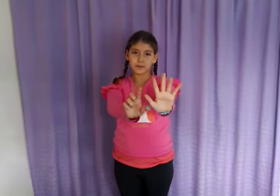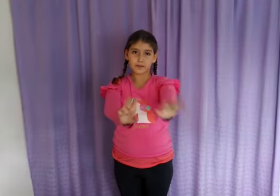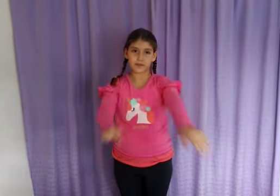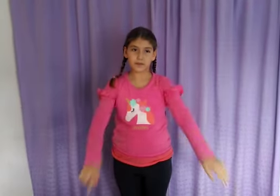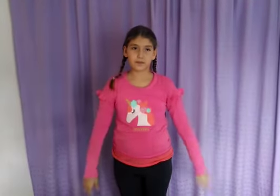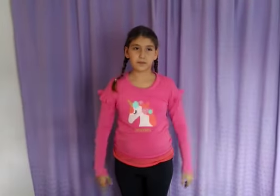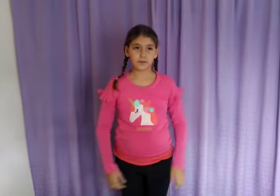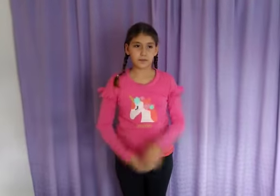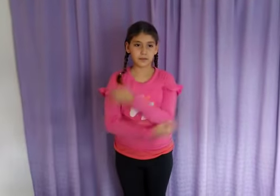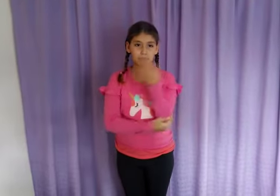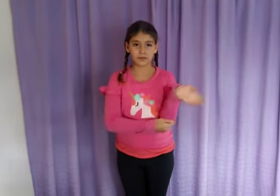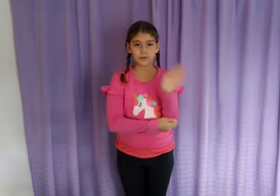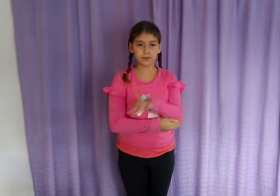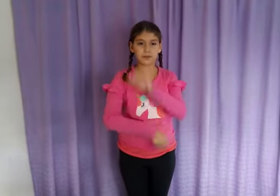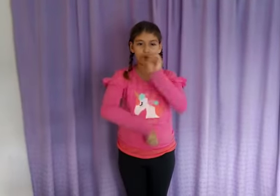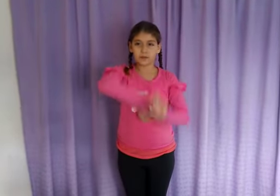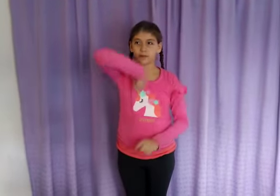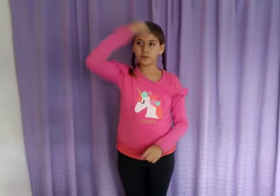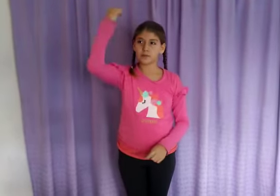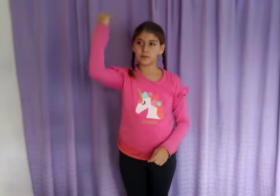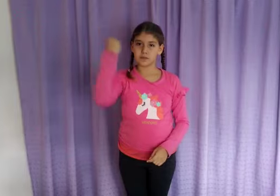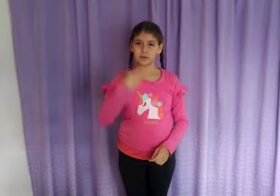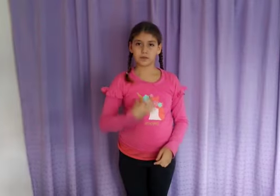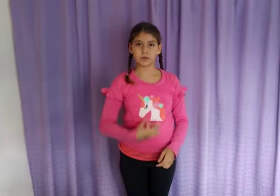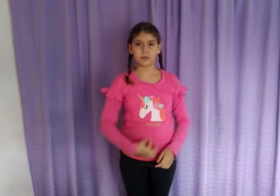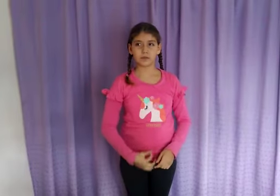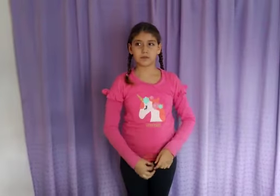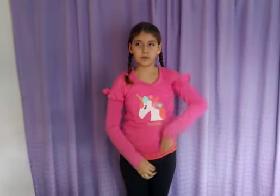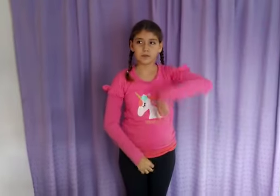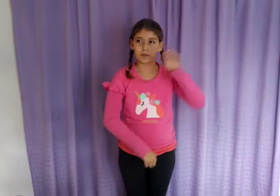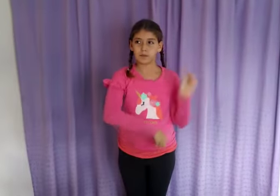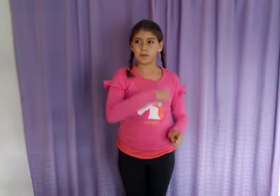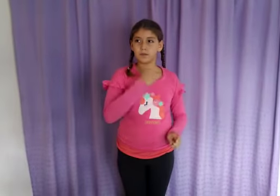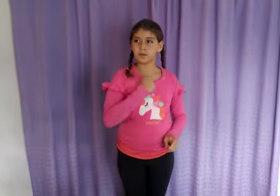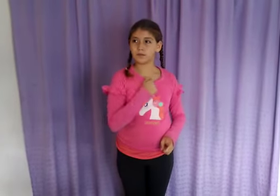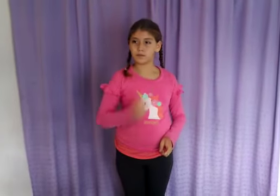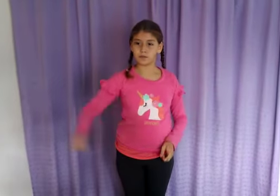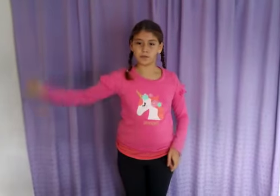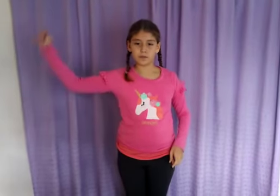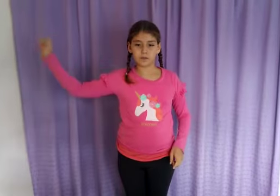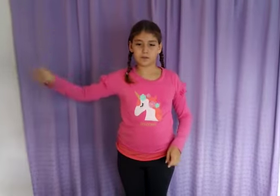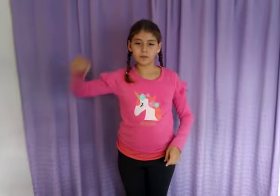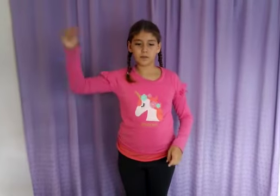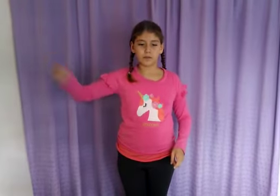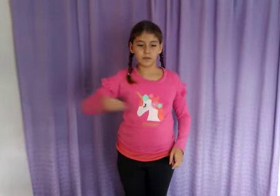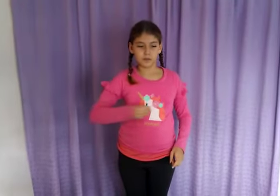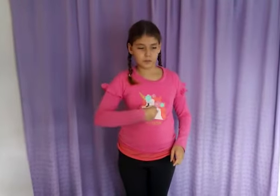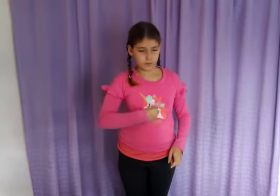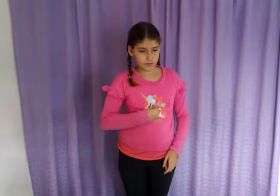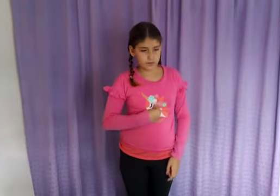Tu la más noble, la luz gloriosa y